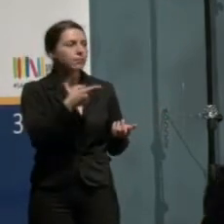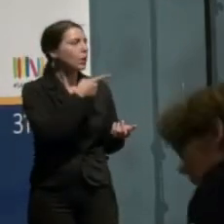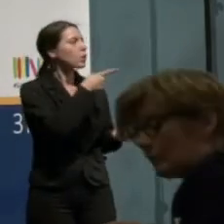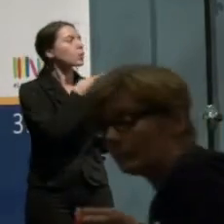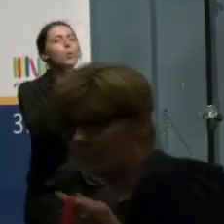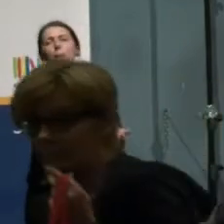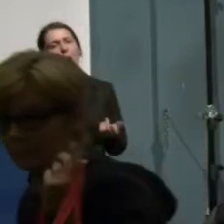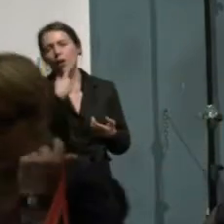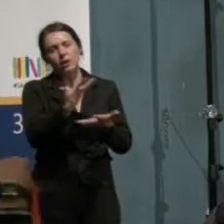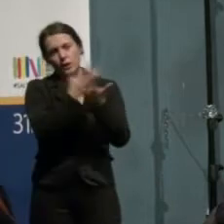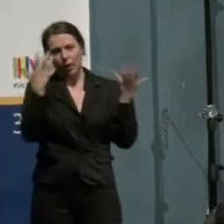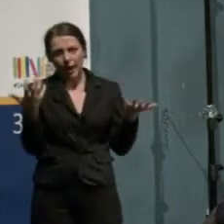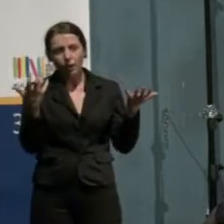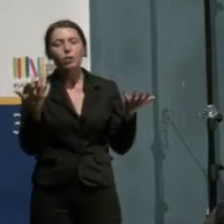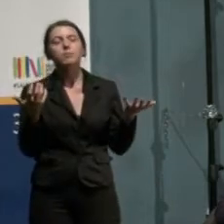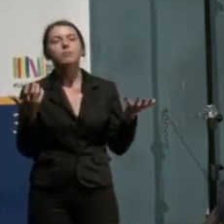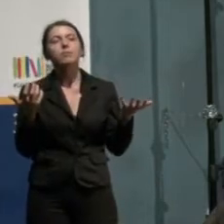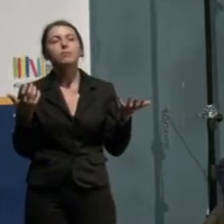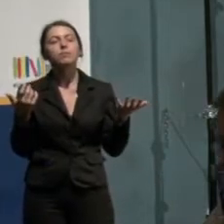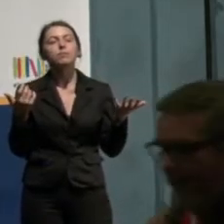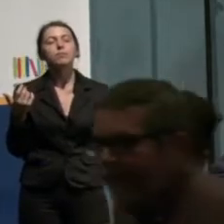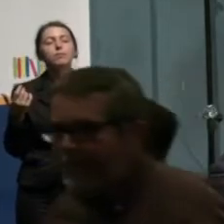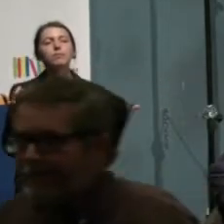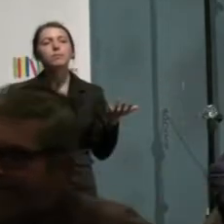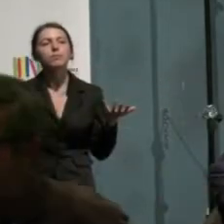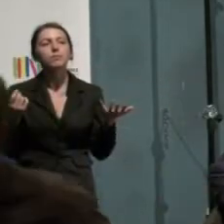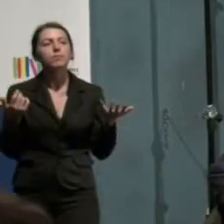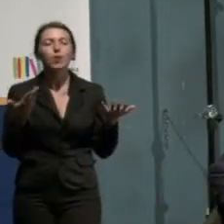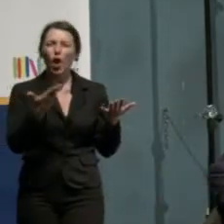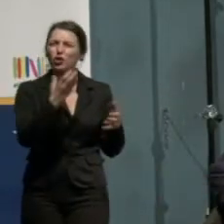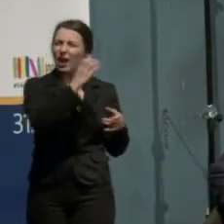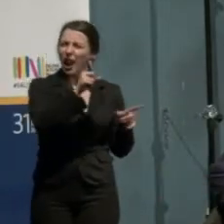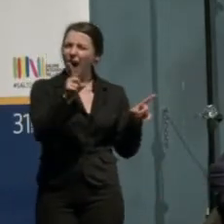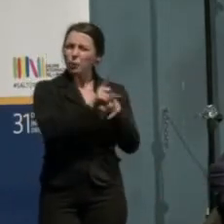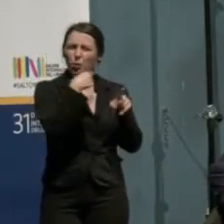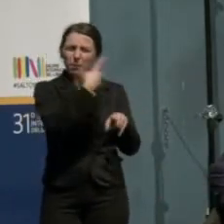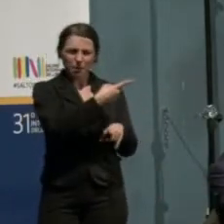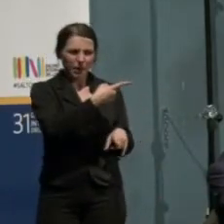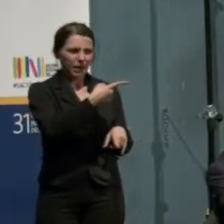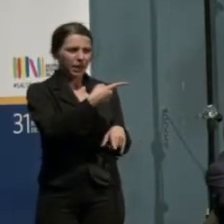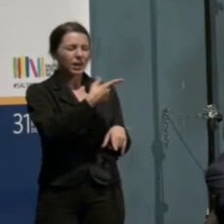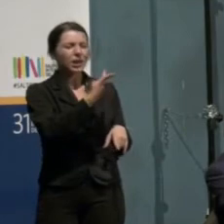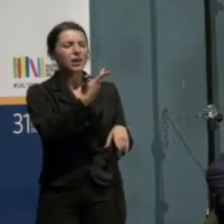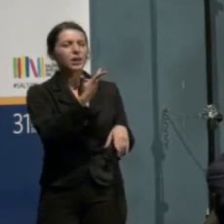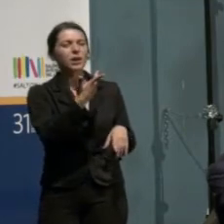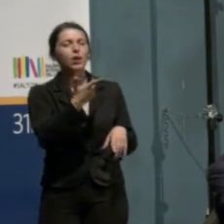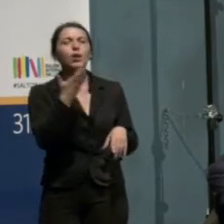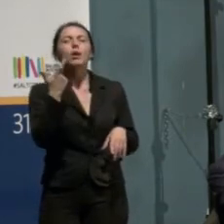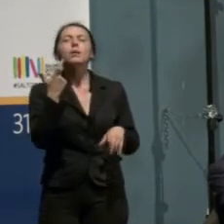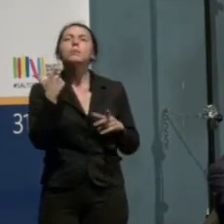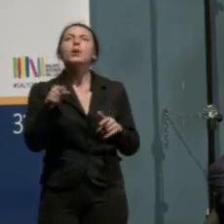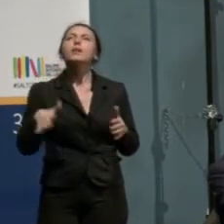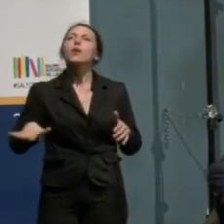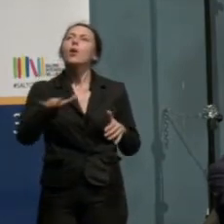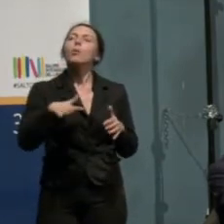paola molto bene credo che per un'altra ragione all claudio lo diceva sarebbe stato molto contento di essere in